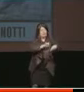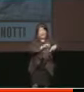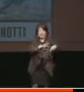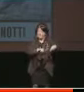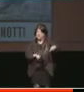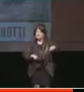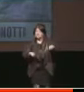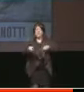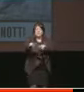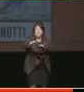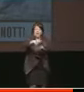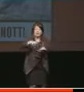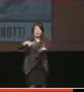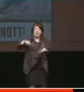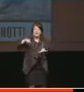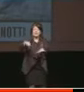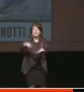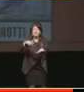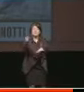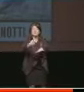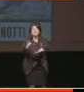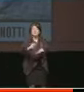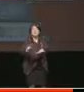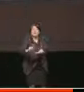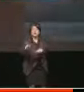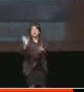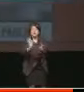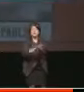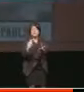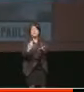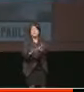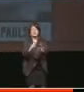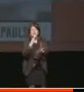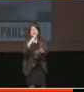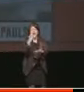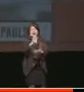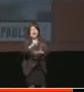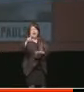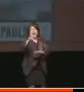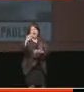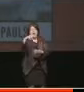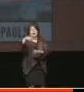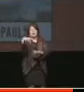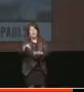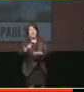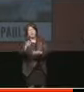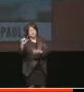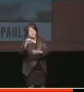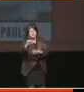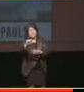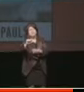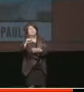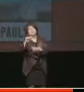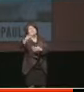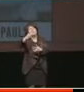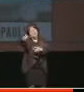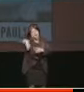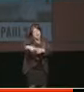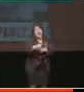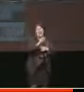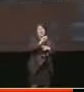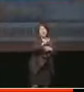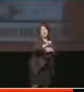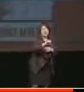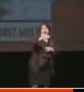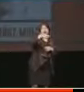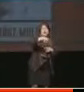più importante vivente vale a dire Alan Pauls che sarà appunto con noi al salone del libro di Torino e poi continuo con i nomi Antonio Munoz Molina dalla